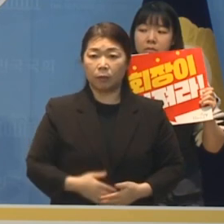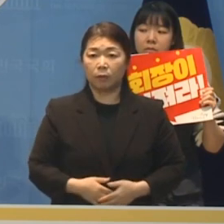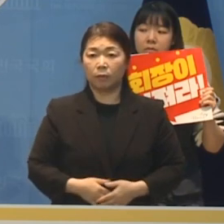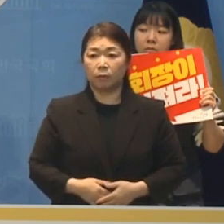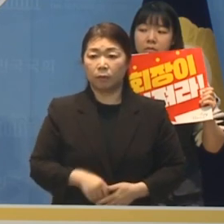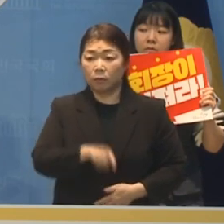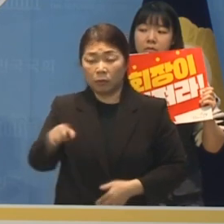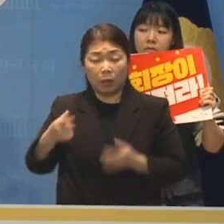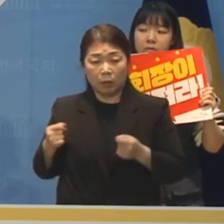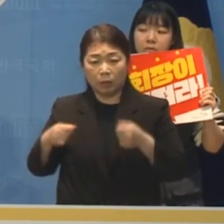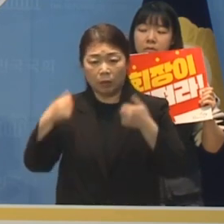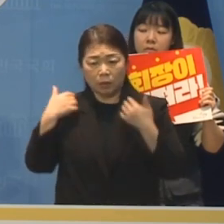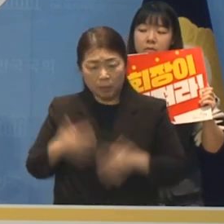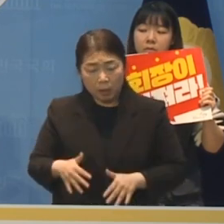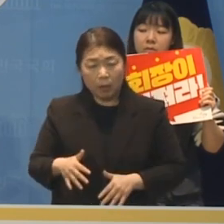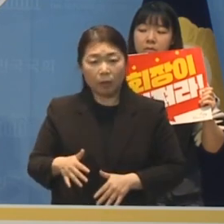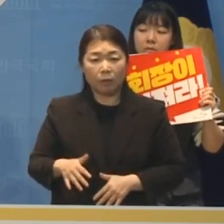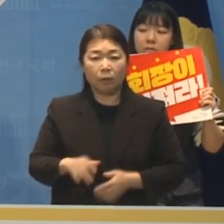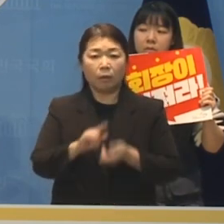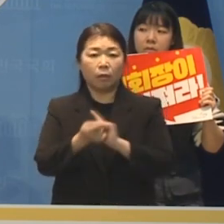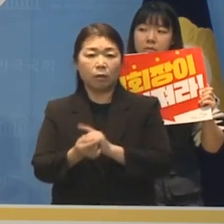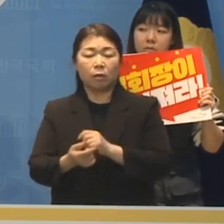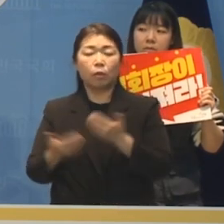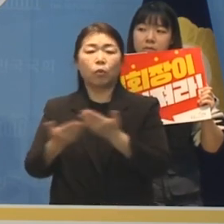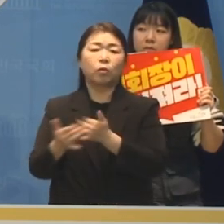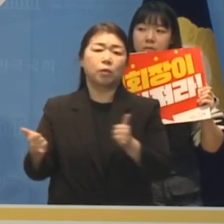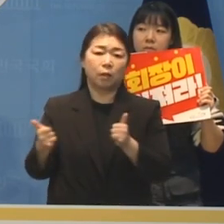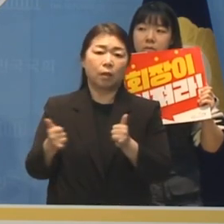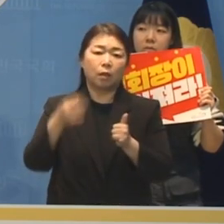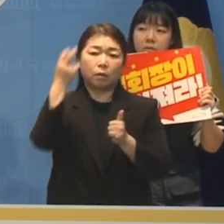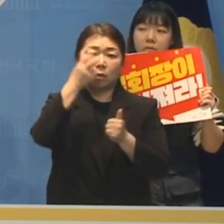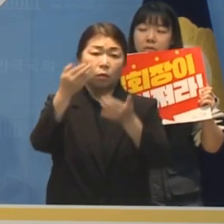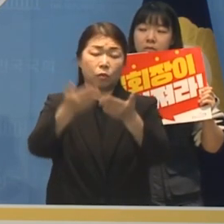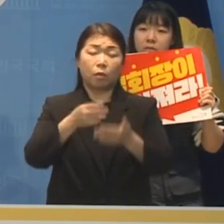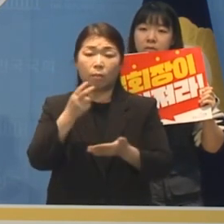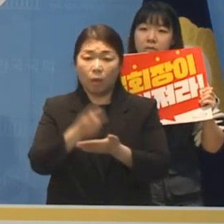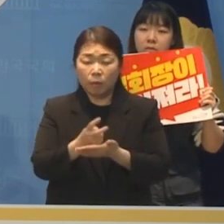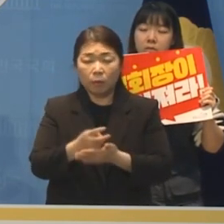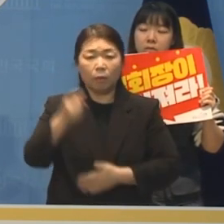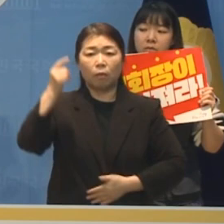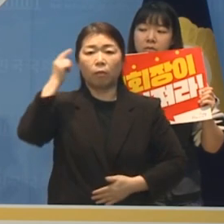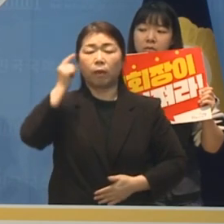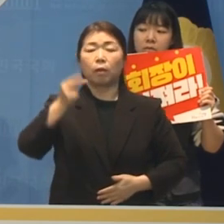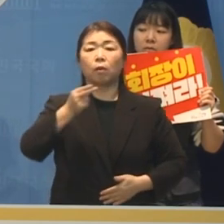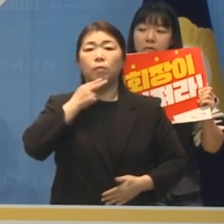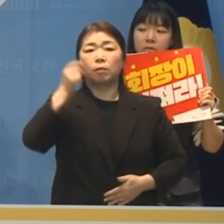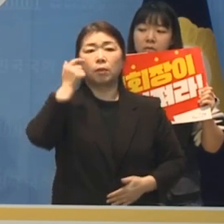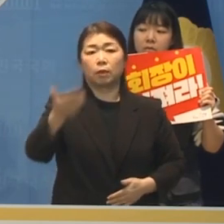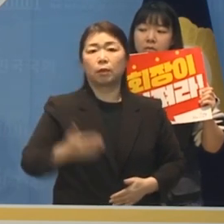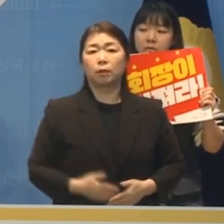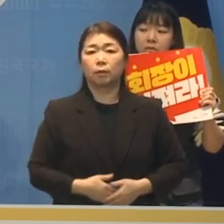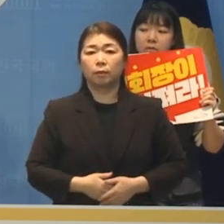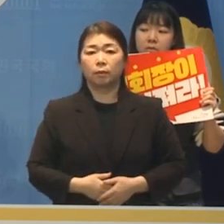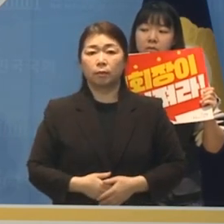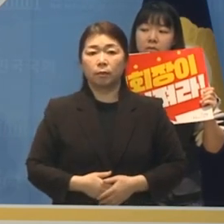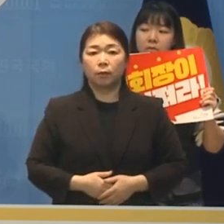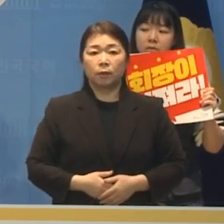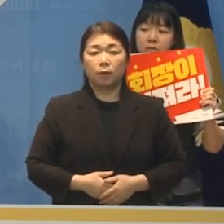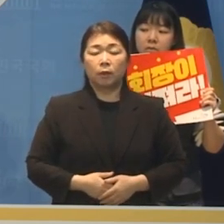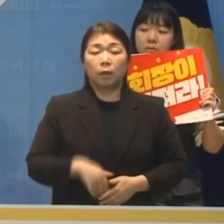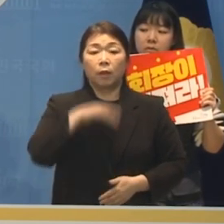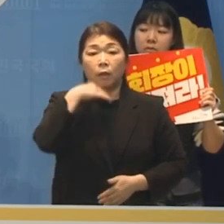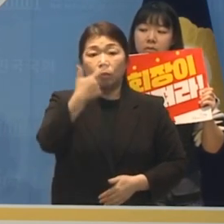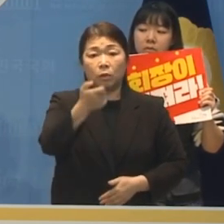힘없는 간접 고용 노동자를 지켜주는 법은 도대체 왜 없는 것입니까?